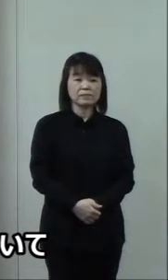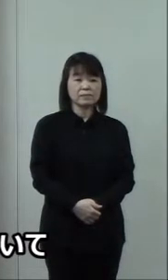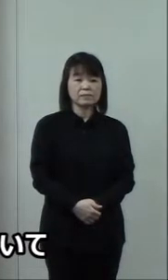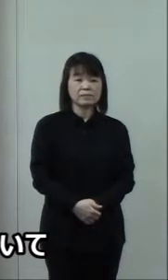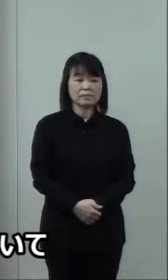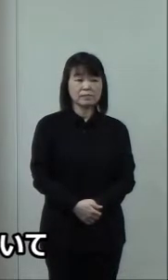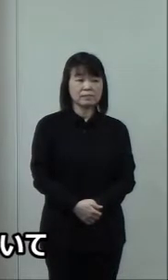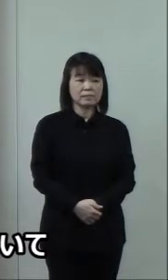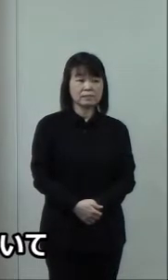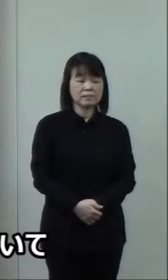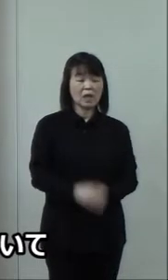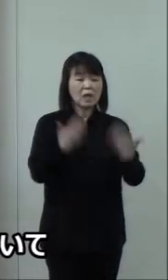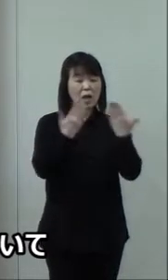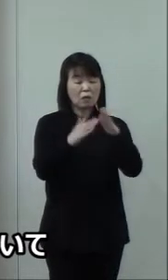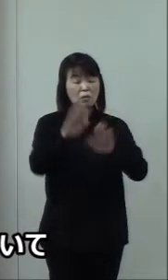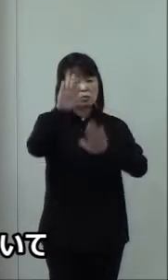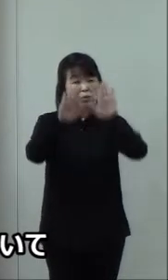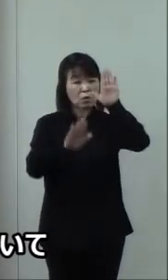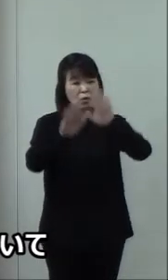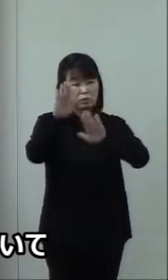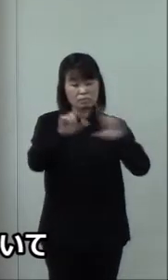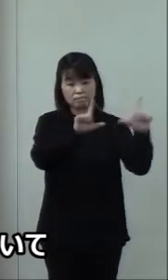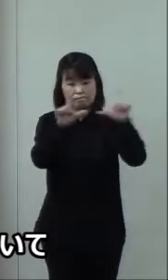学校の様子はちょっと、